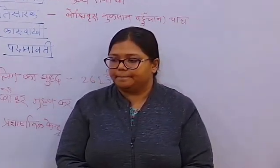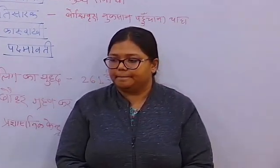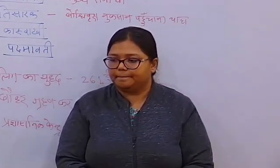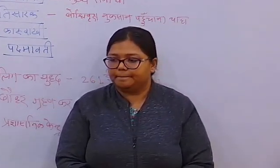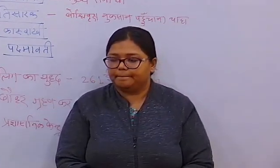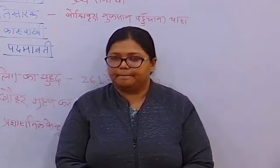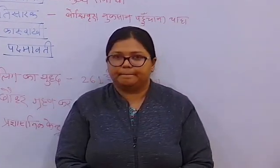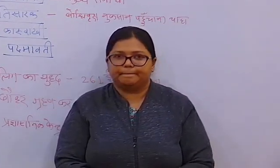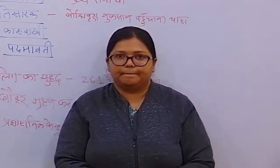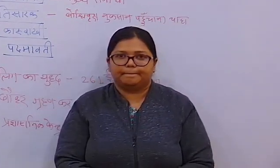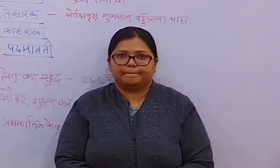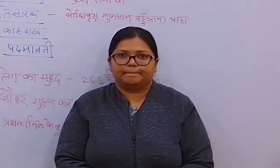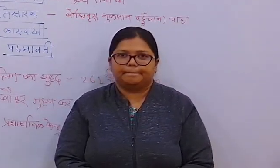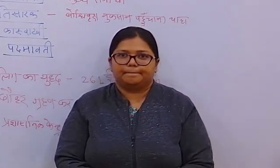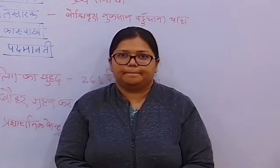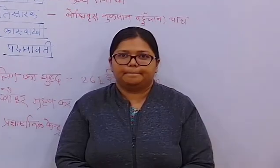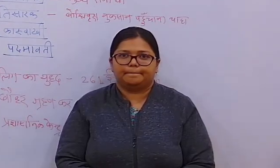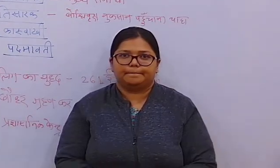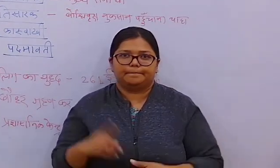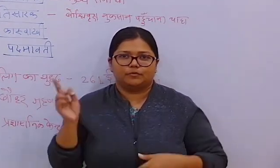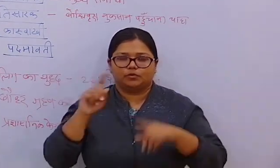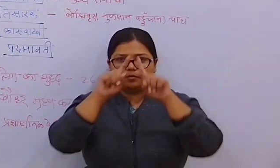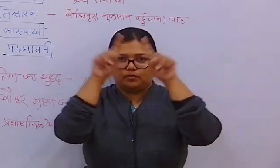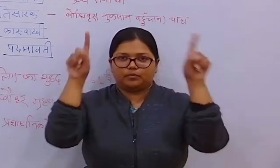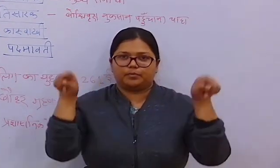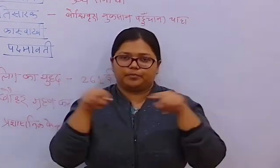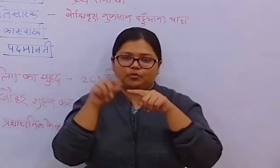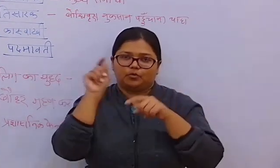चल उसको मैं बोर्ड में लिखा रहा हूं, उसके बाद समझाऊंगा।